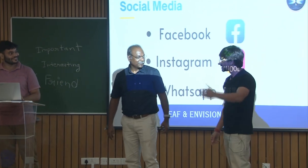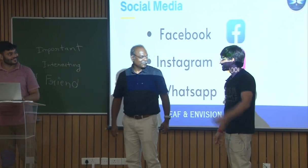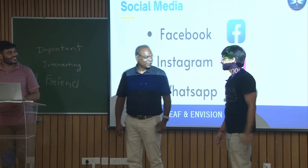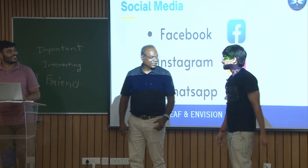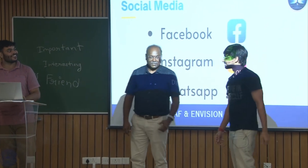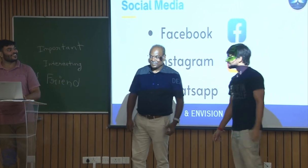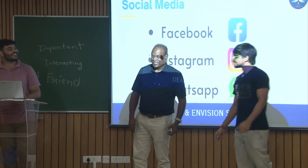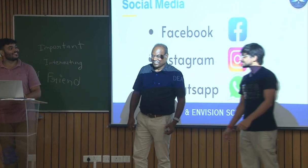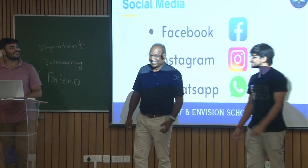टाटी अब